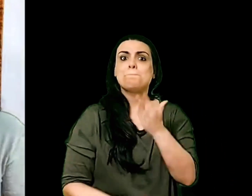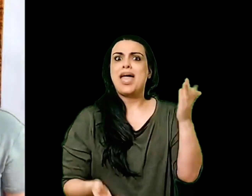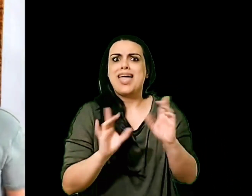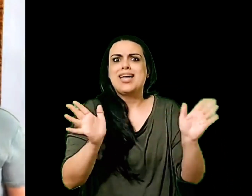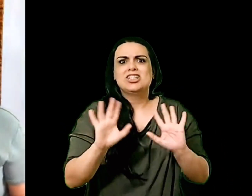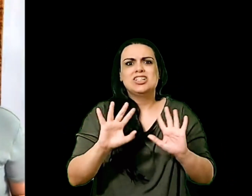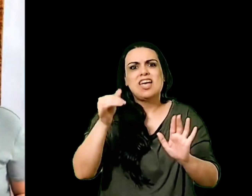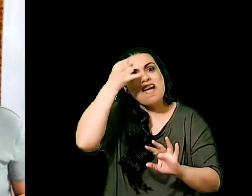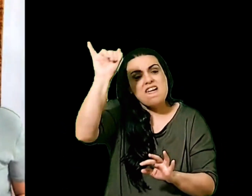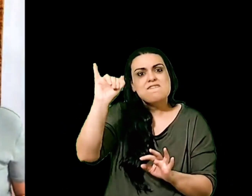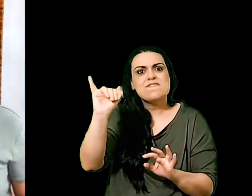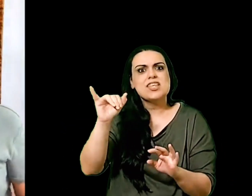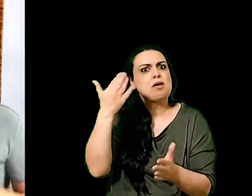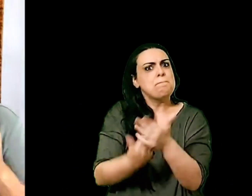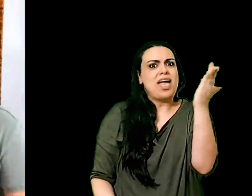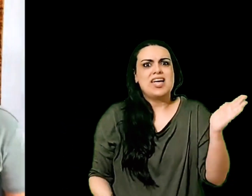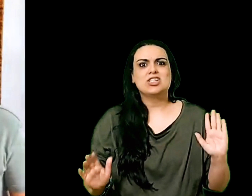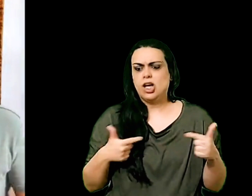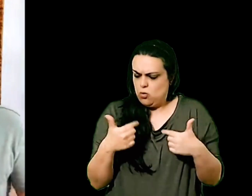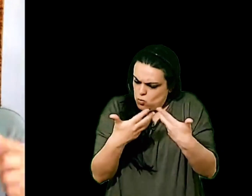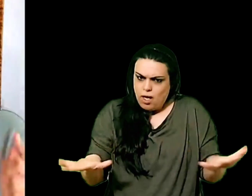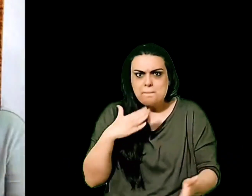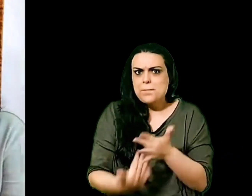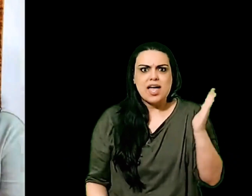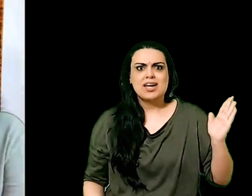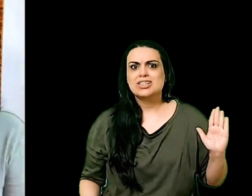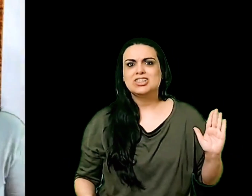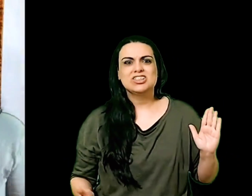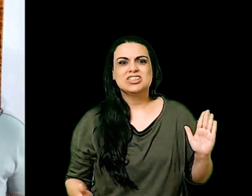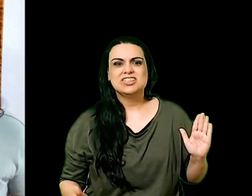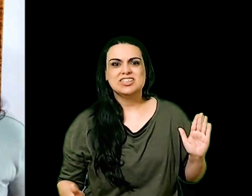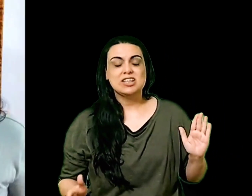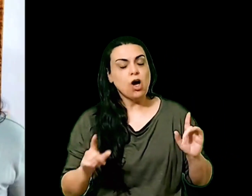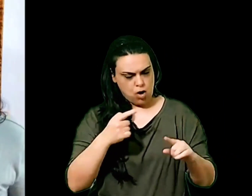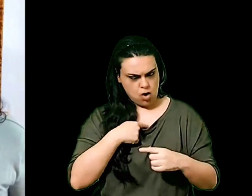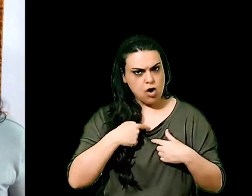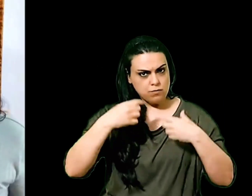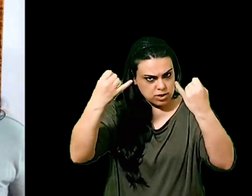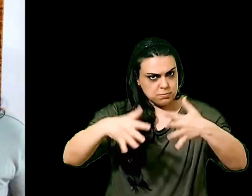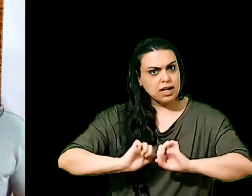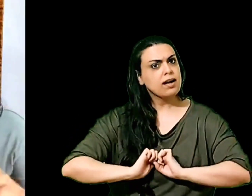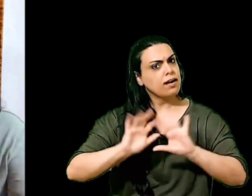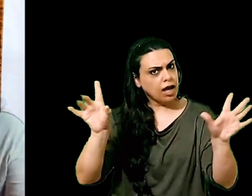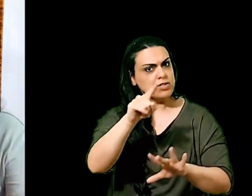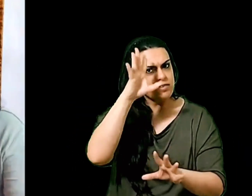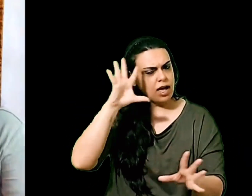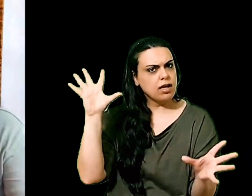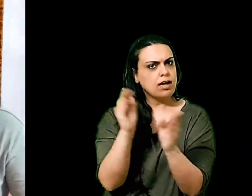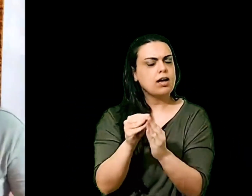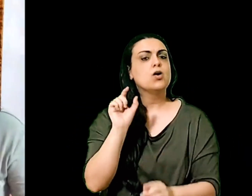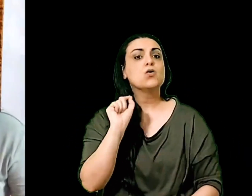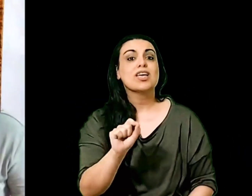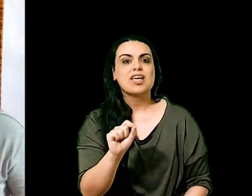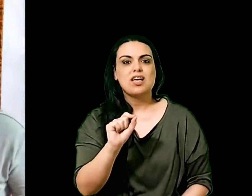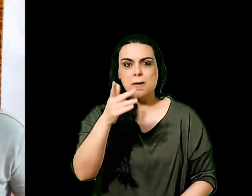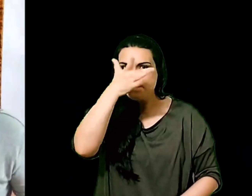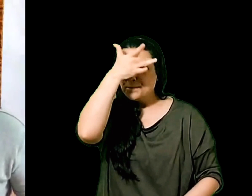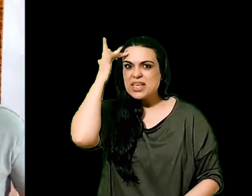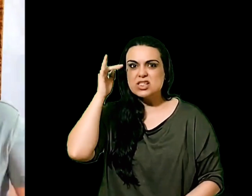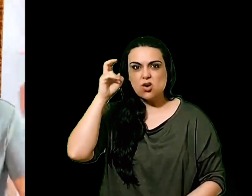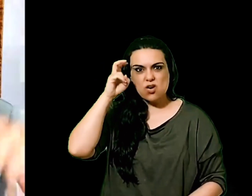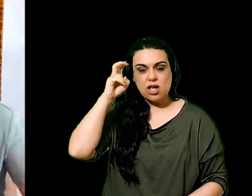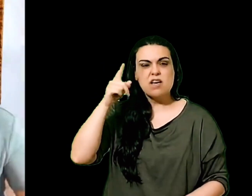ó. O sábio, ele se apodera da hora passageira. Gente, o que é isso? Eu vou falar rasgado e todo mundo vai